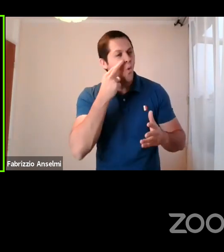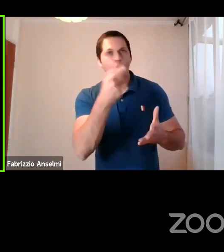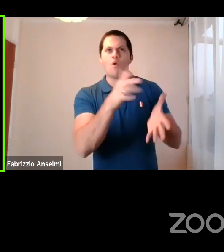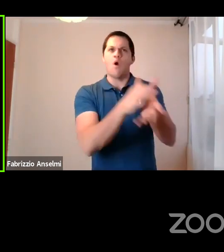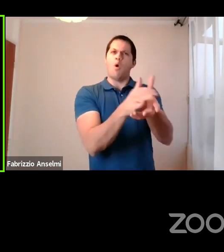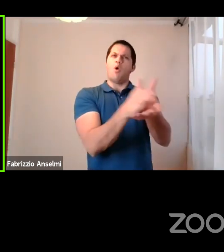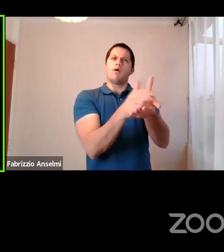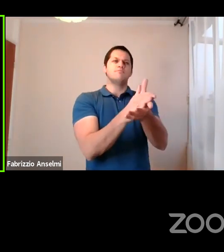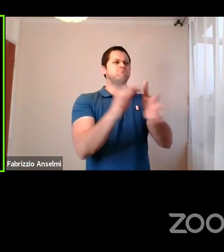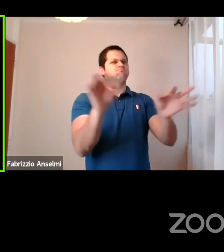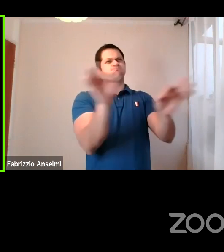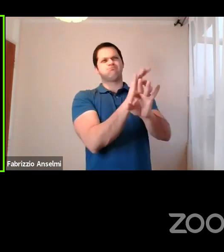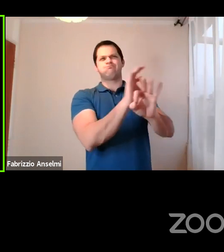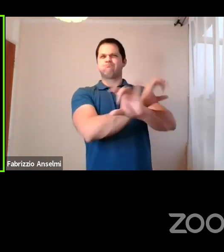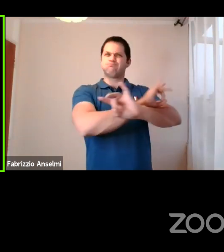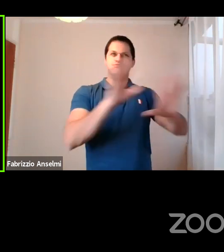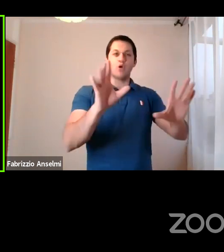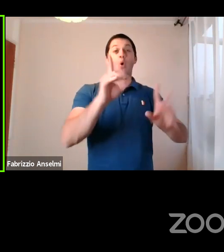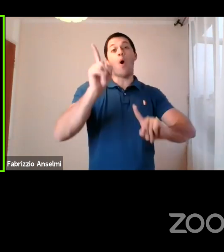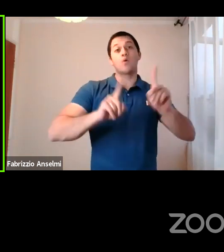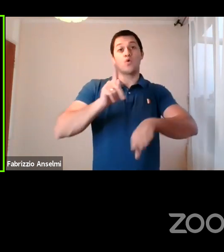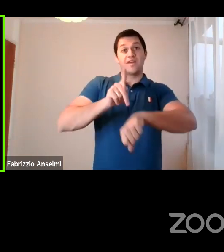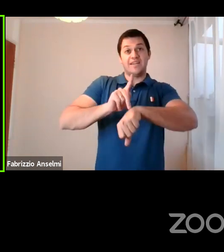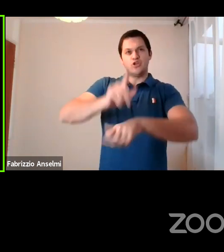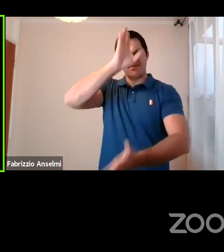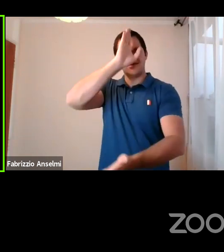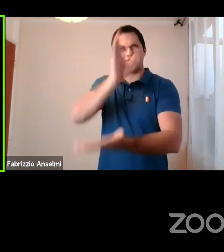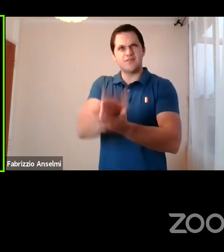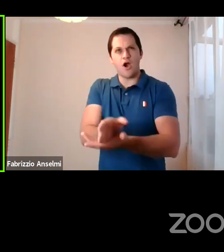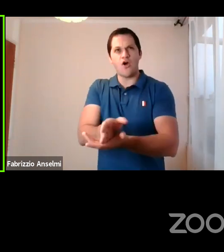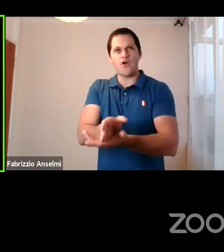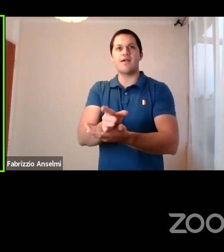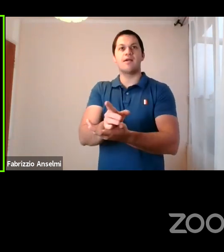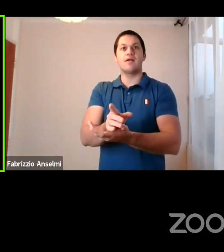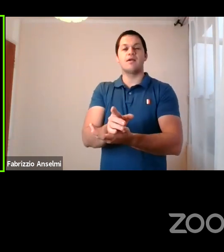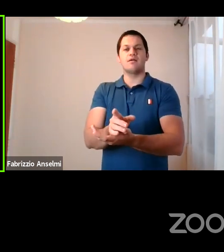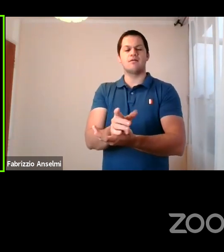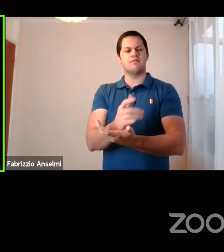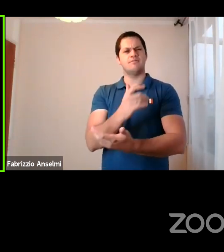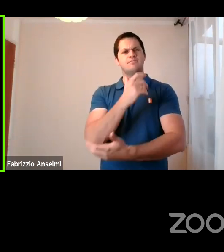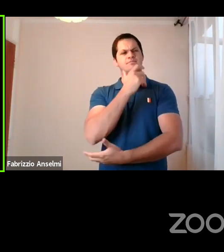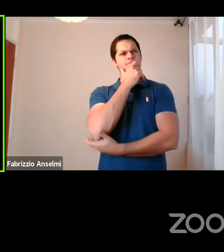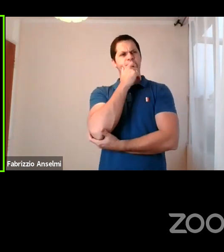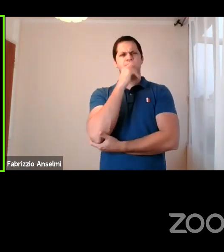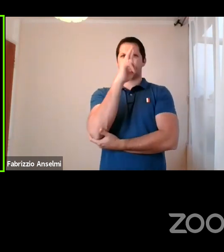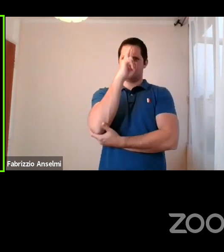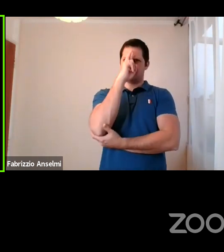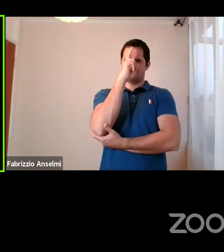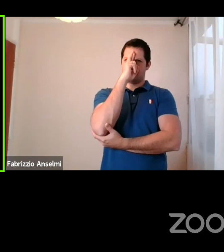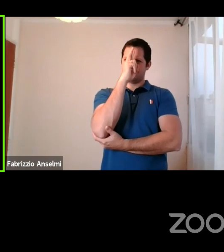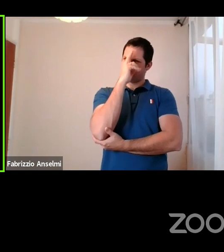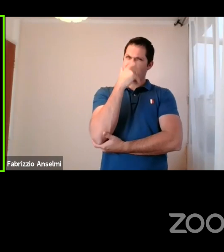decisiones, vemos que ocurre algo diferente, que esta distribución no se mantiene como se podría